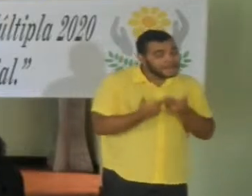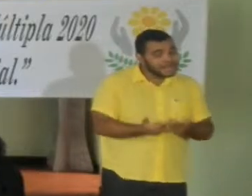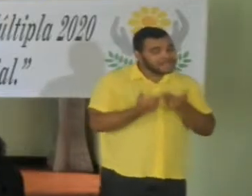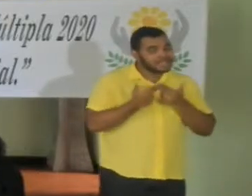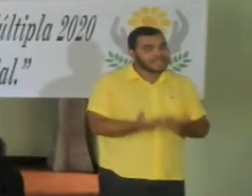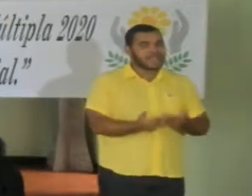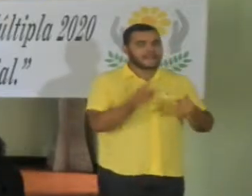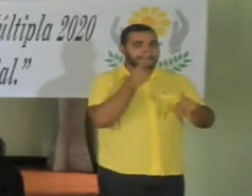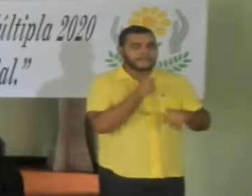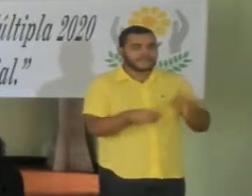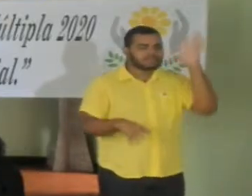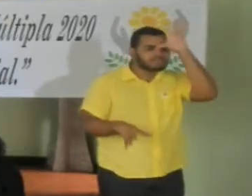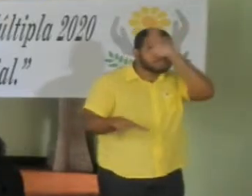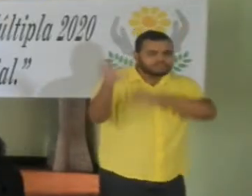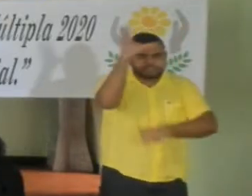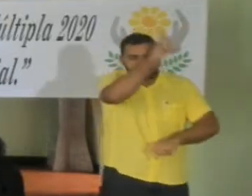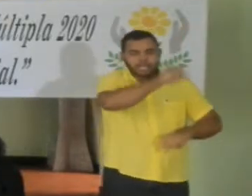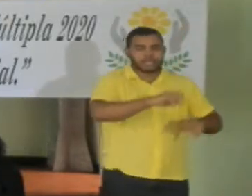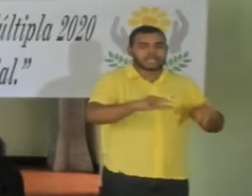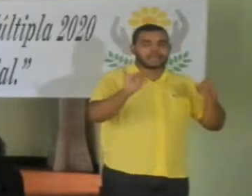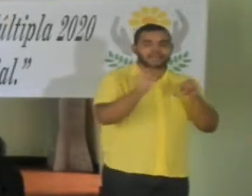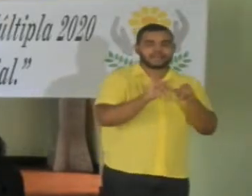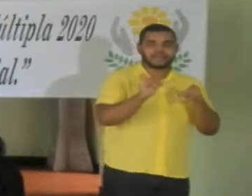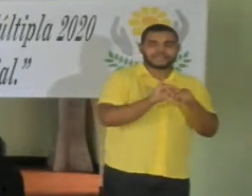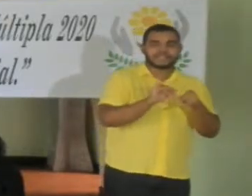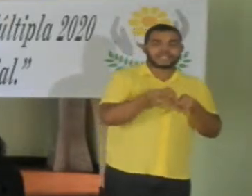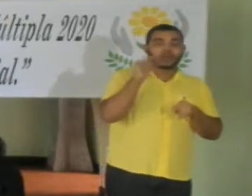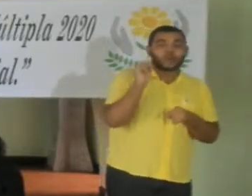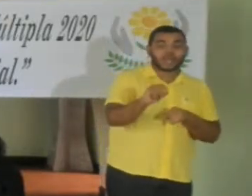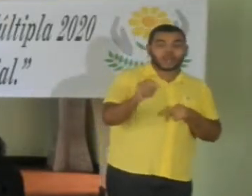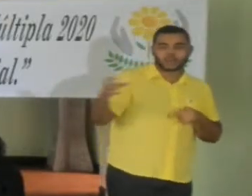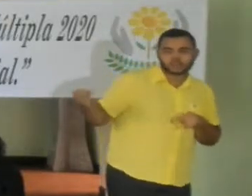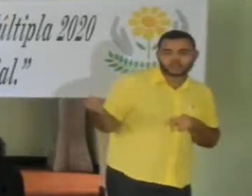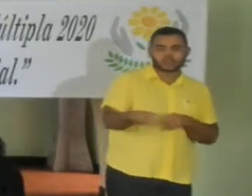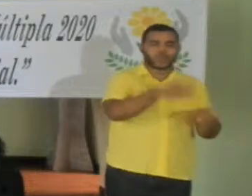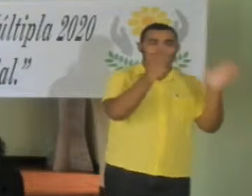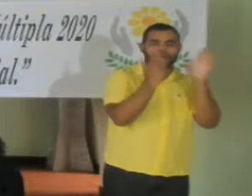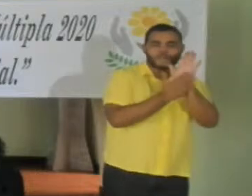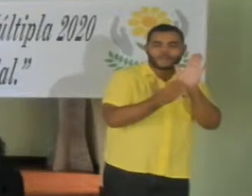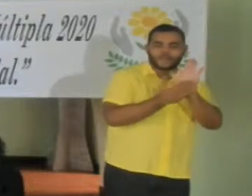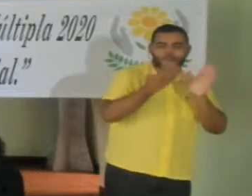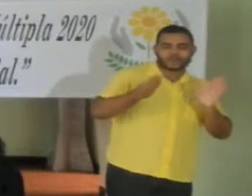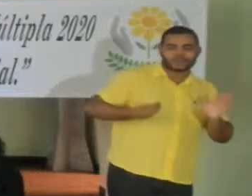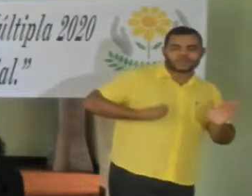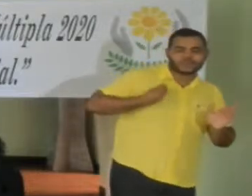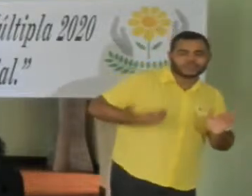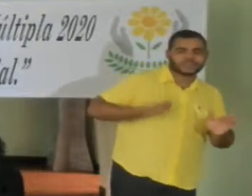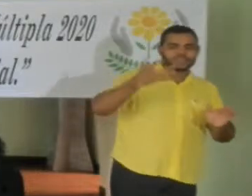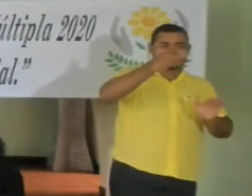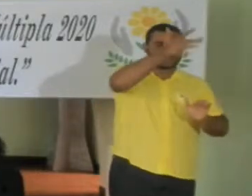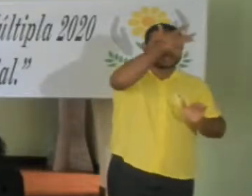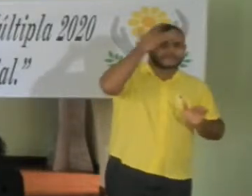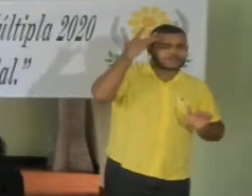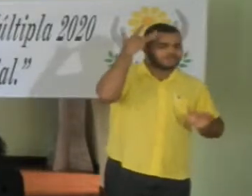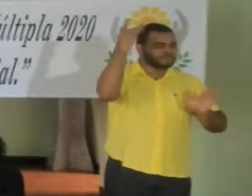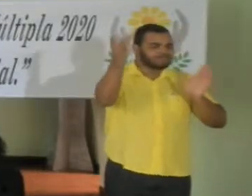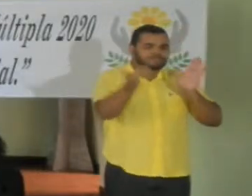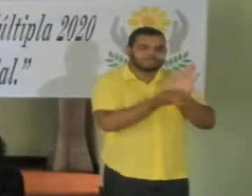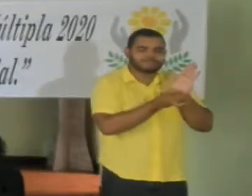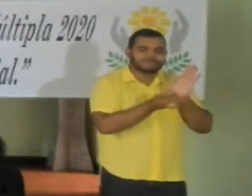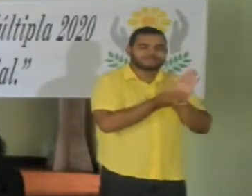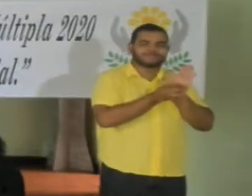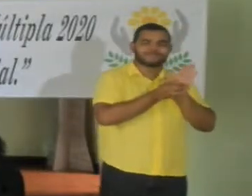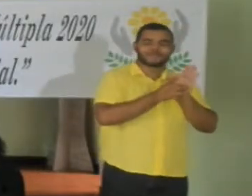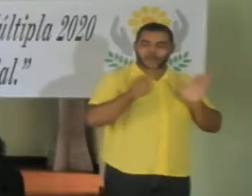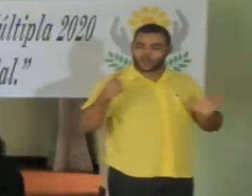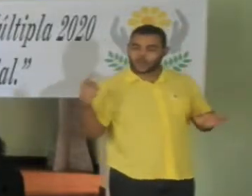Mas aprendemos a fazer, a prevalecer as convicções das pessoas sinceras que estão em